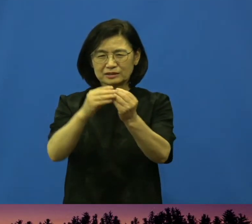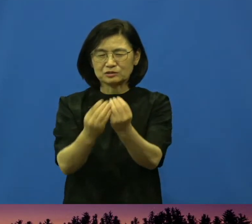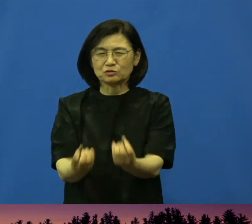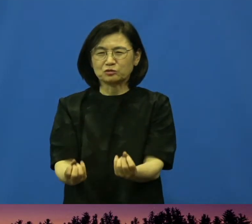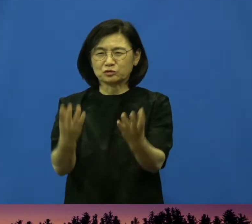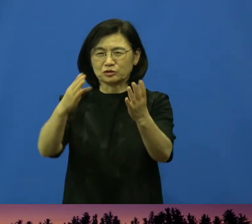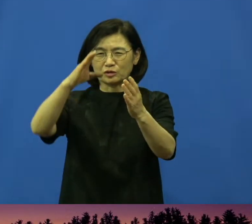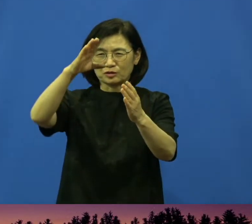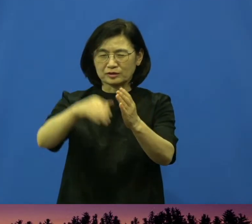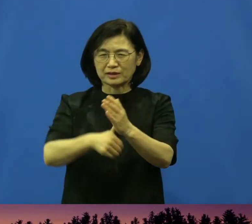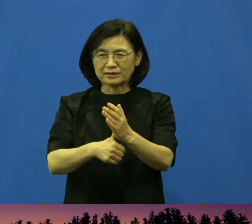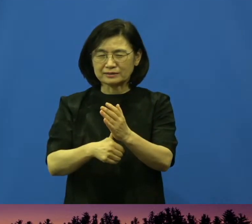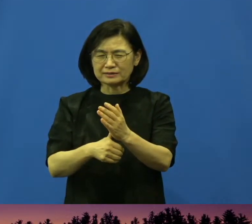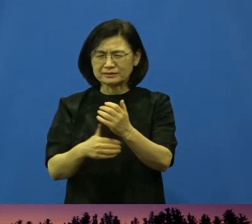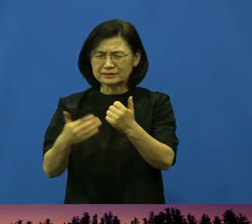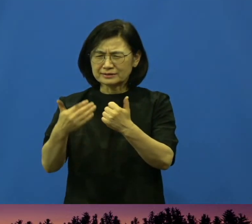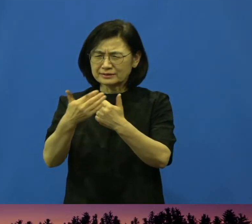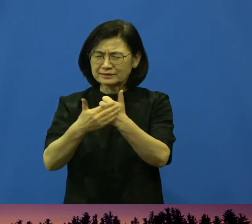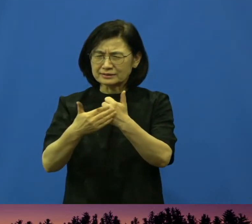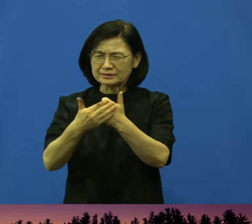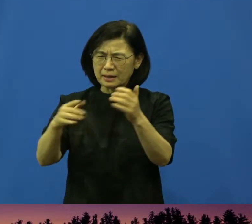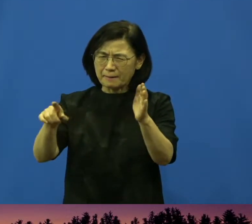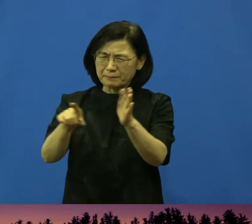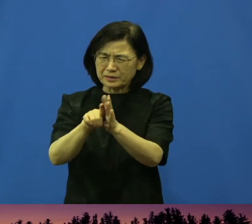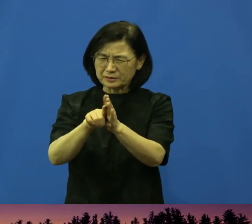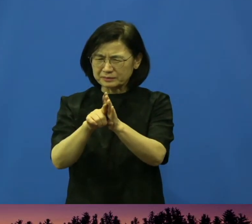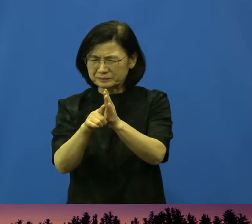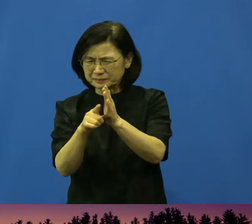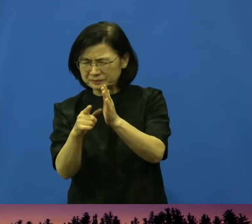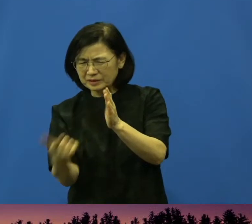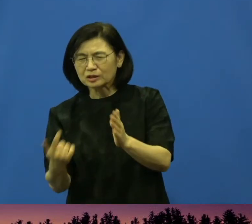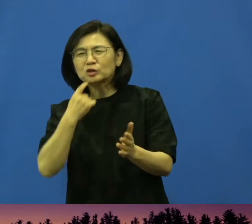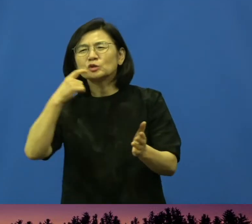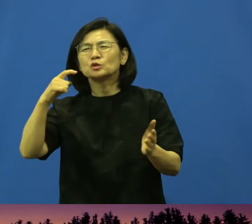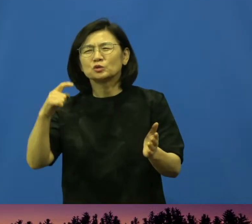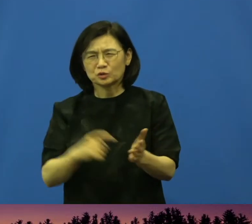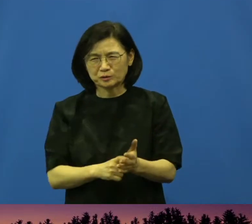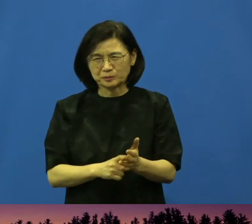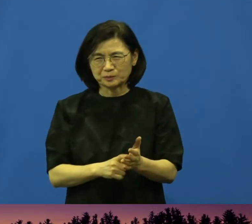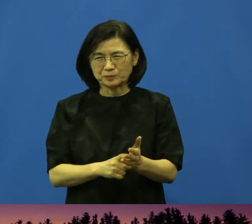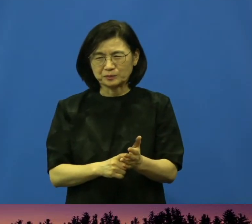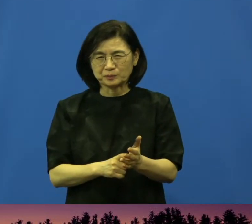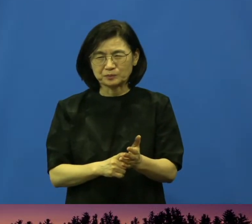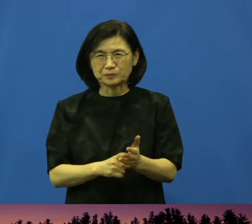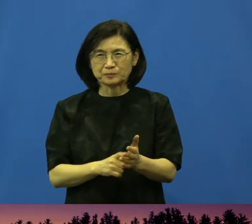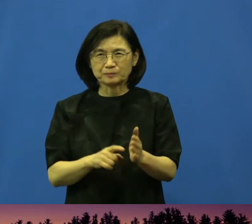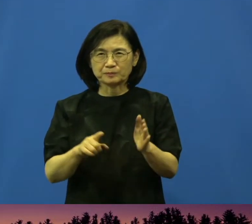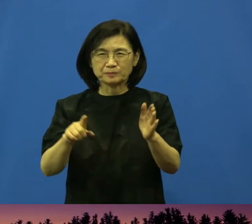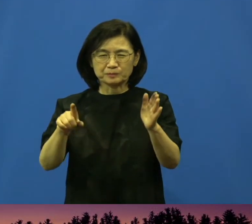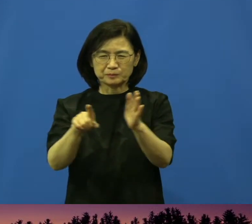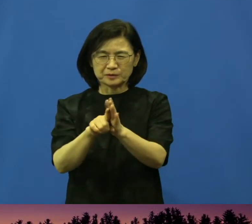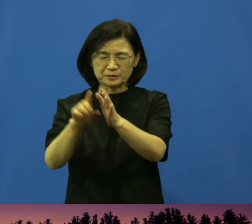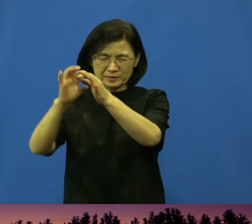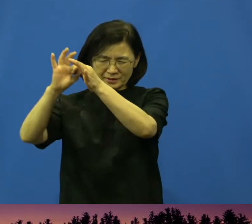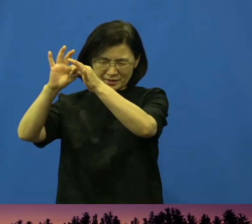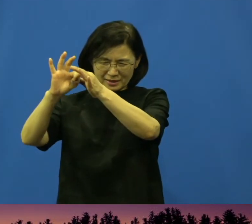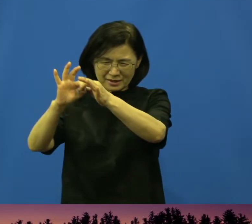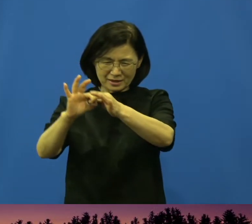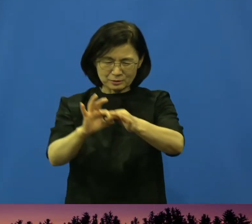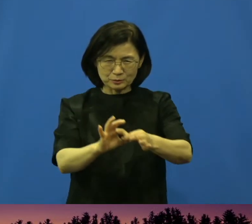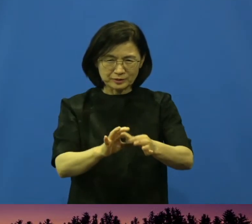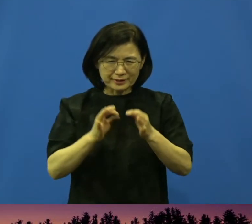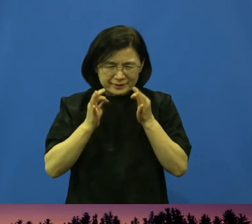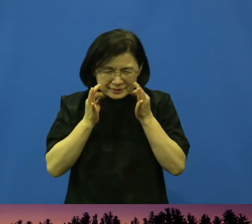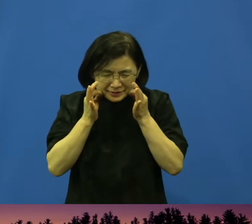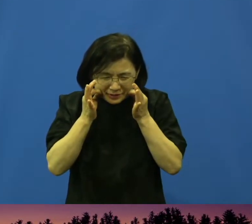가능성이 많아요. 리듬이 깨져버려요. 그래서 이제 잘 유지를 해 가도록 여러분들이 힘을